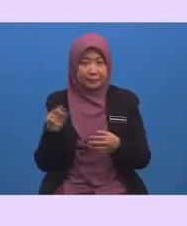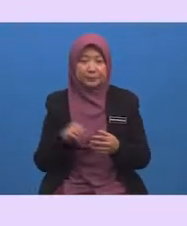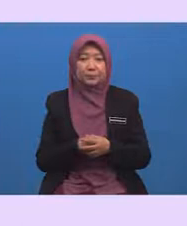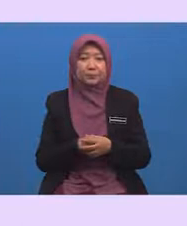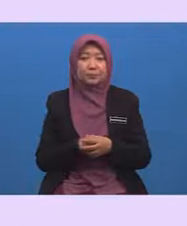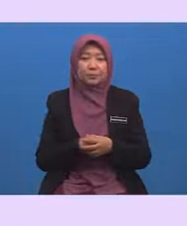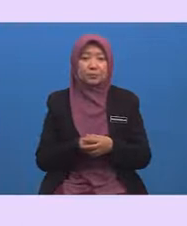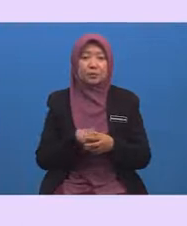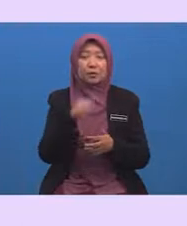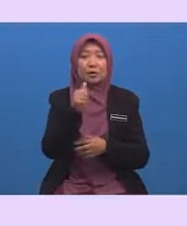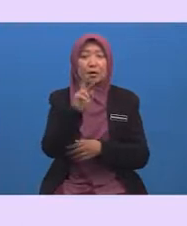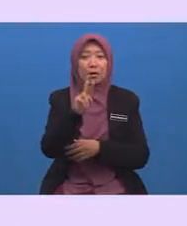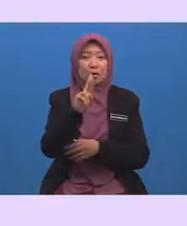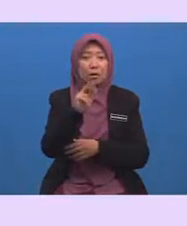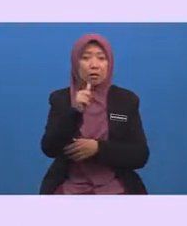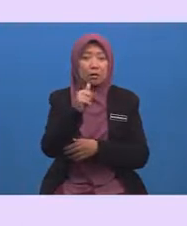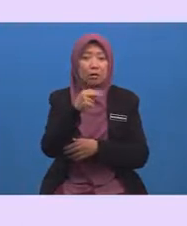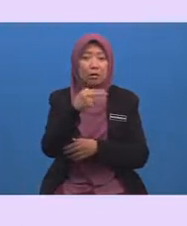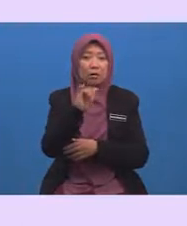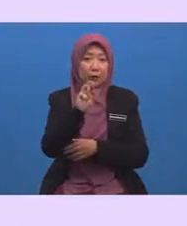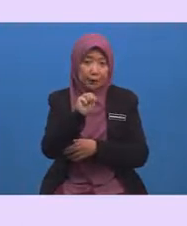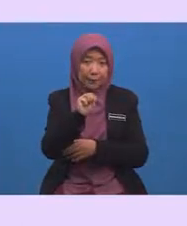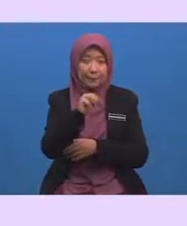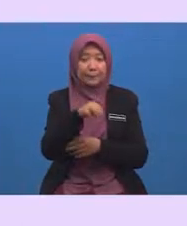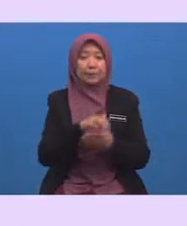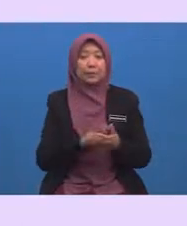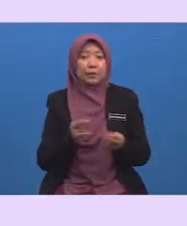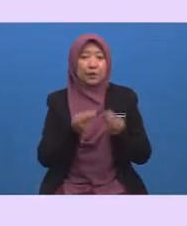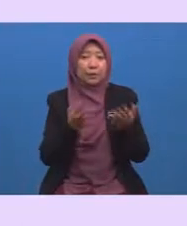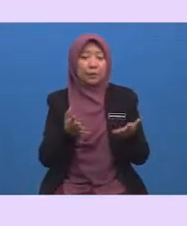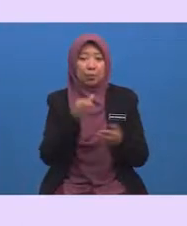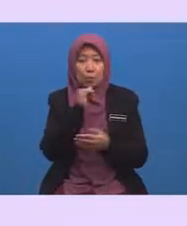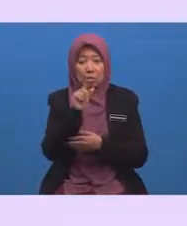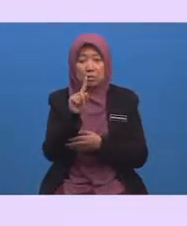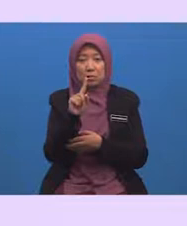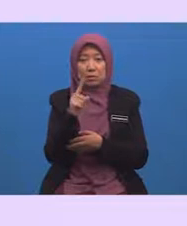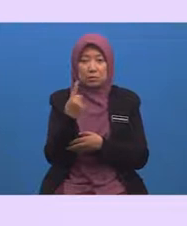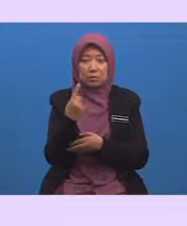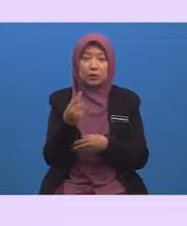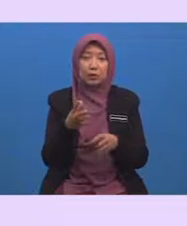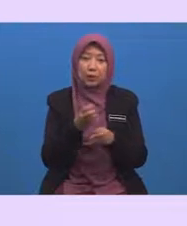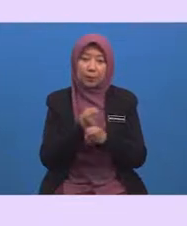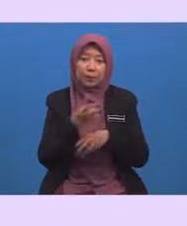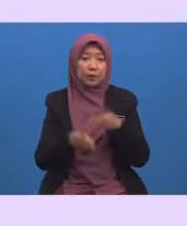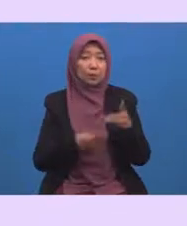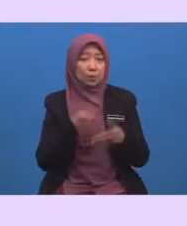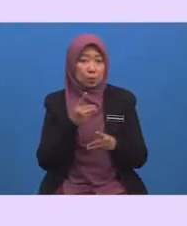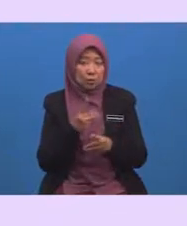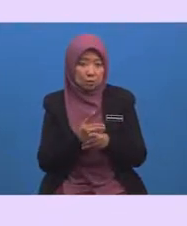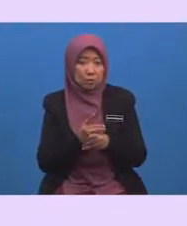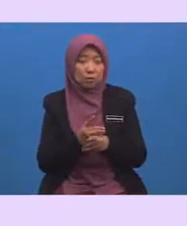Manakala Ar-Rahim ialah nikmat yang bukan sahaja dapat di dunia,